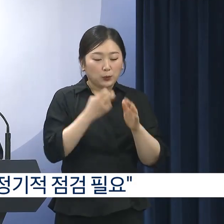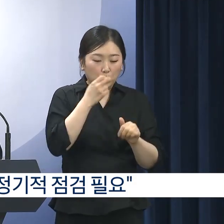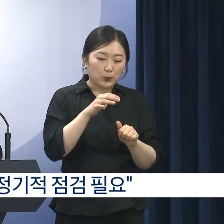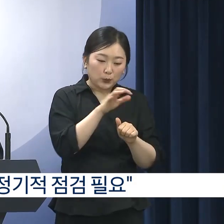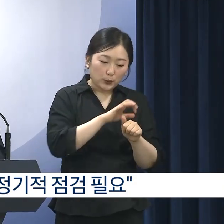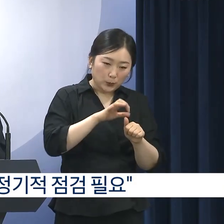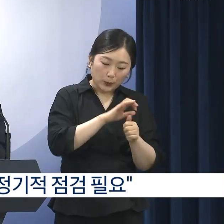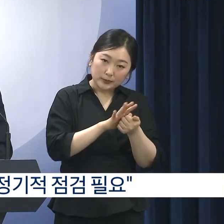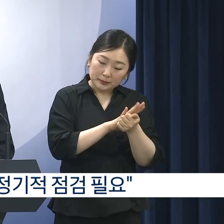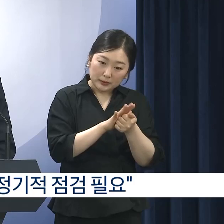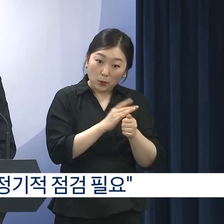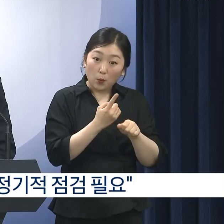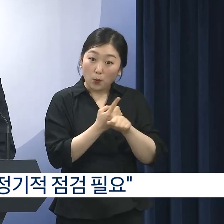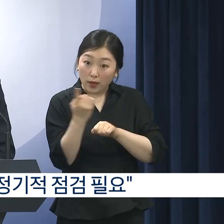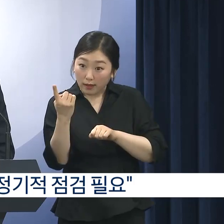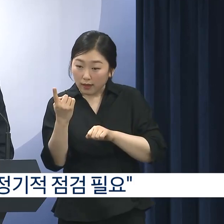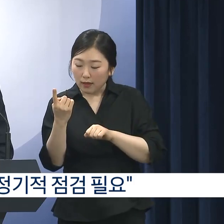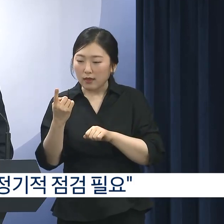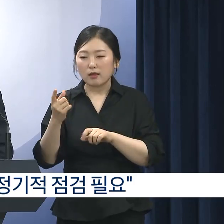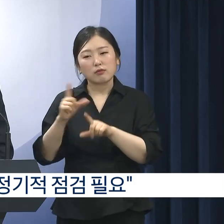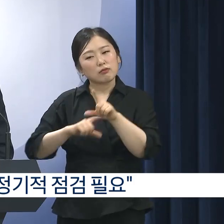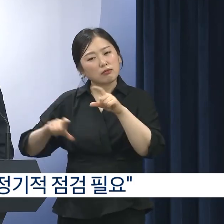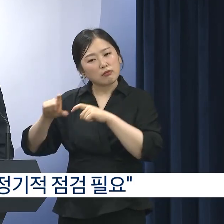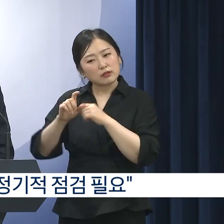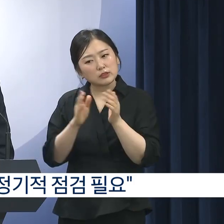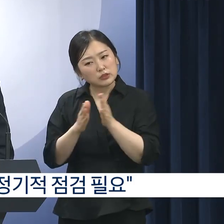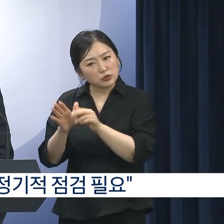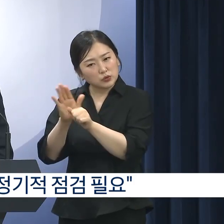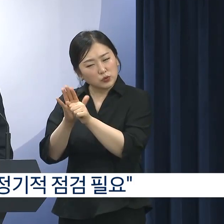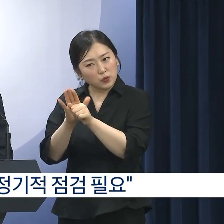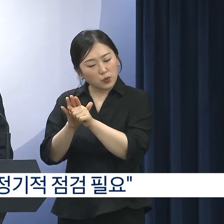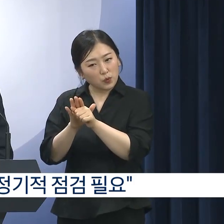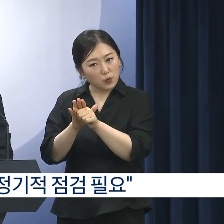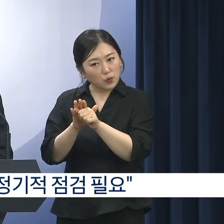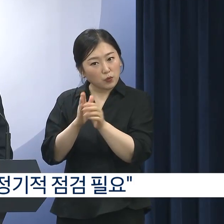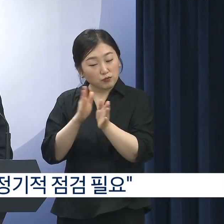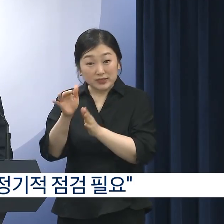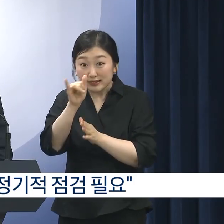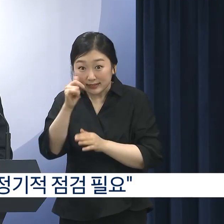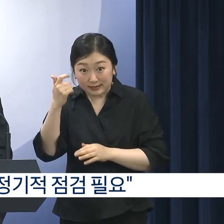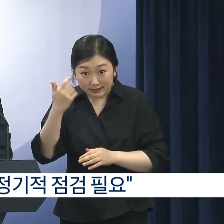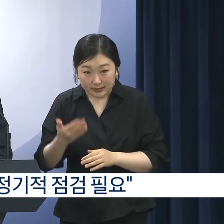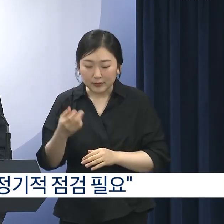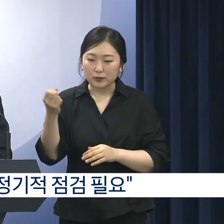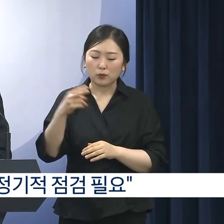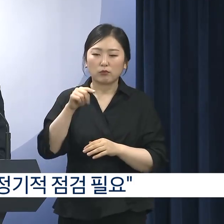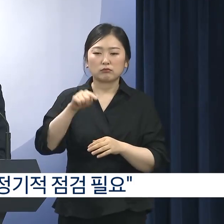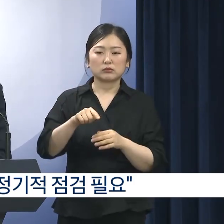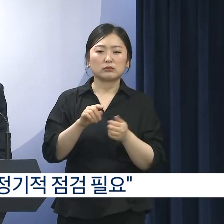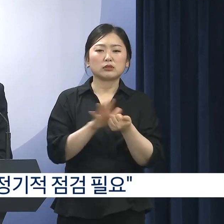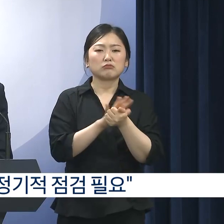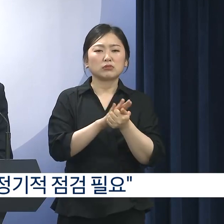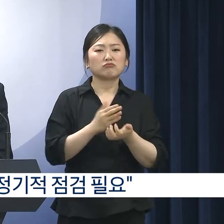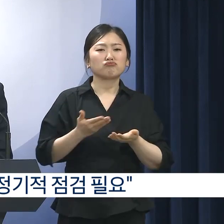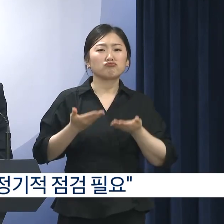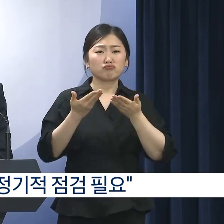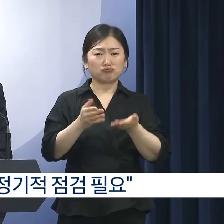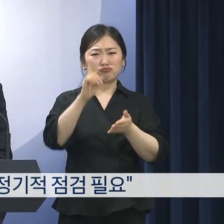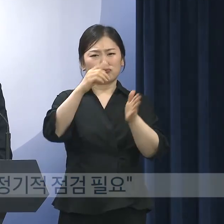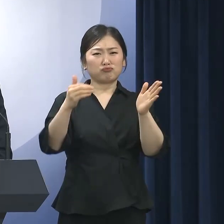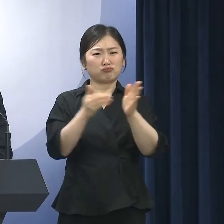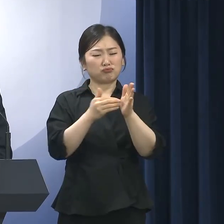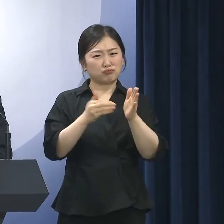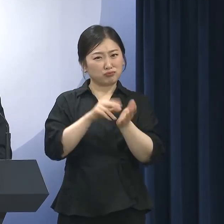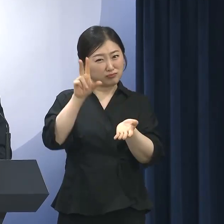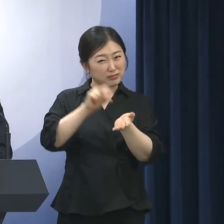다른 지원책을 준비 중인 게 있는지와 서비스 제공만으로 이들 개인의 문제가 해결될 것 같지 않은데 이에